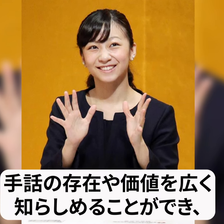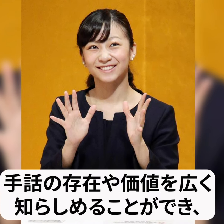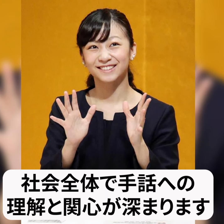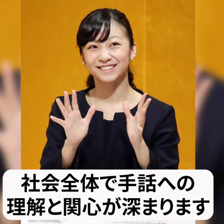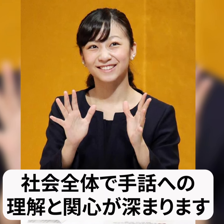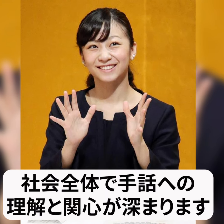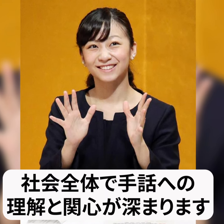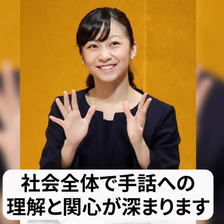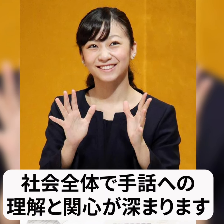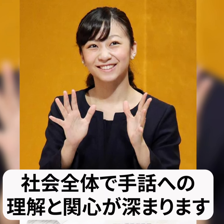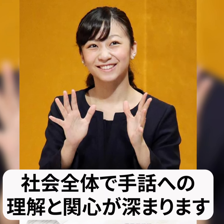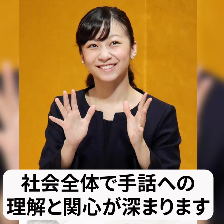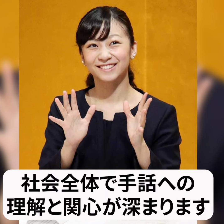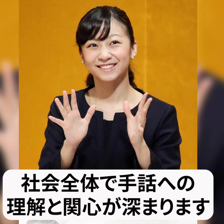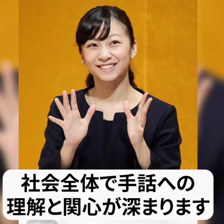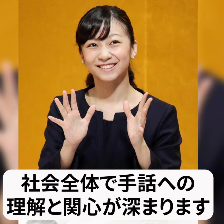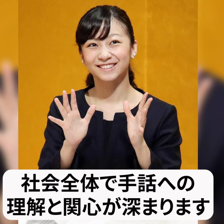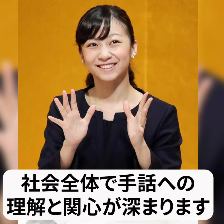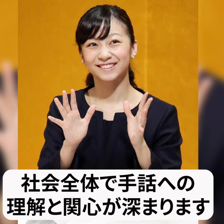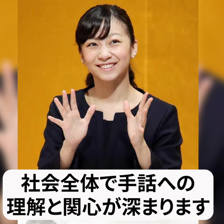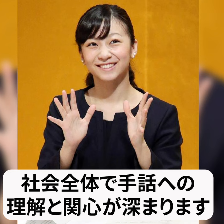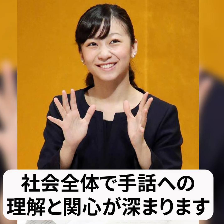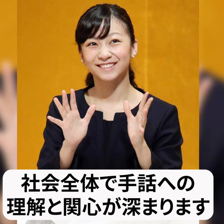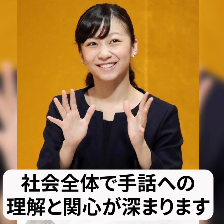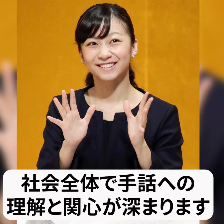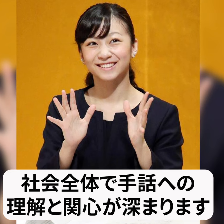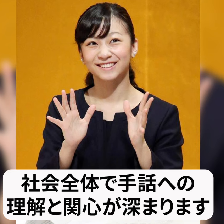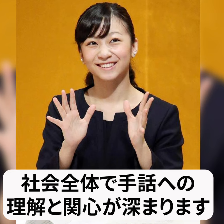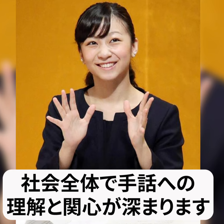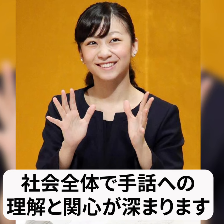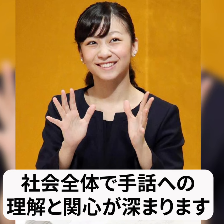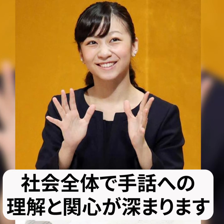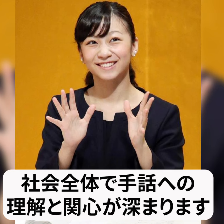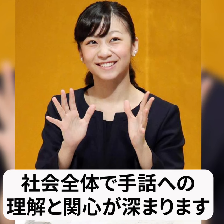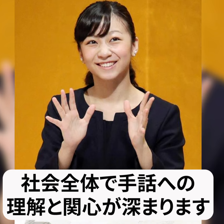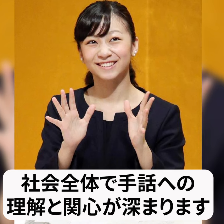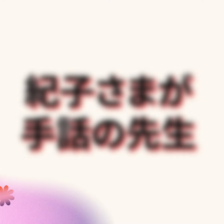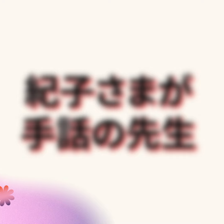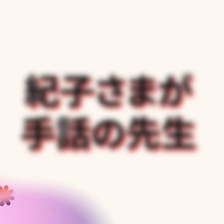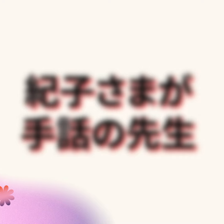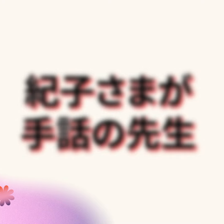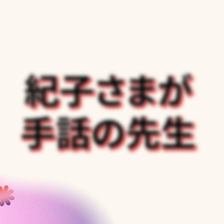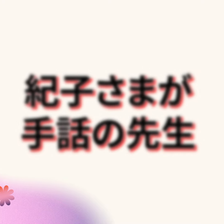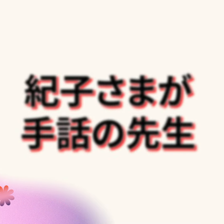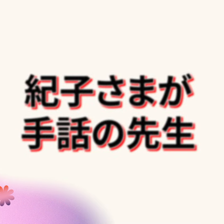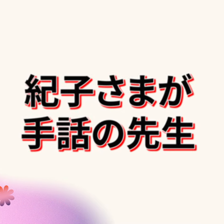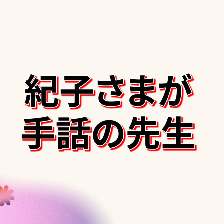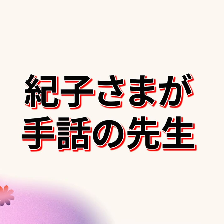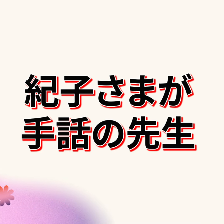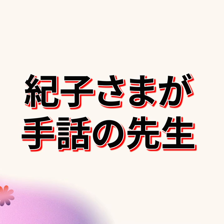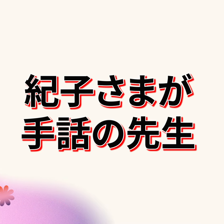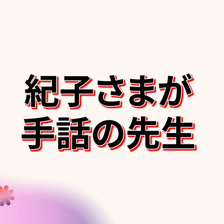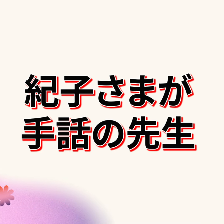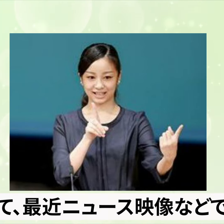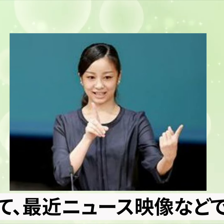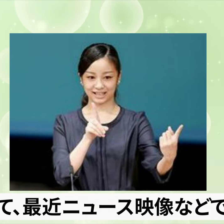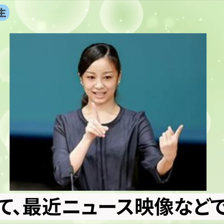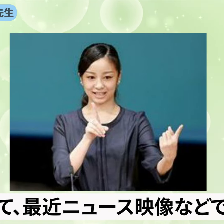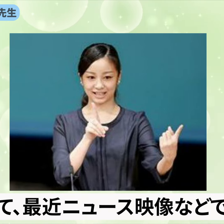、社会全体で手話への理解と関心が深まります。紀子さまが手話の先生。さて、